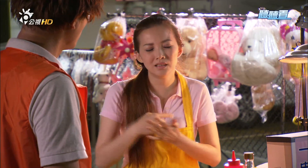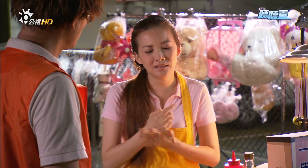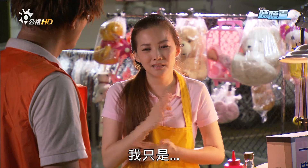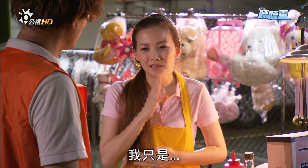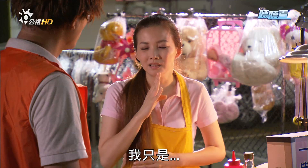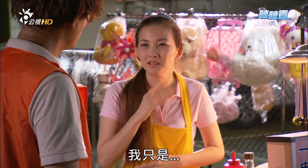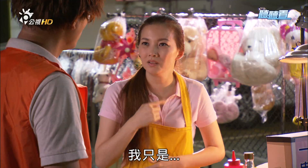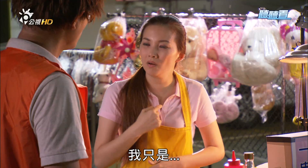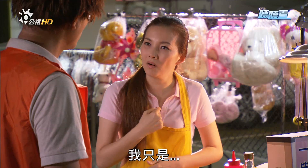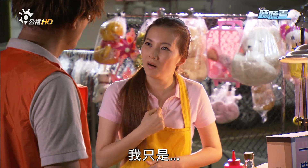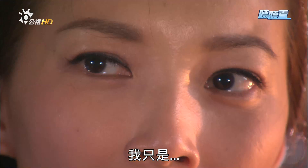我只是